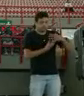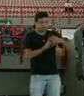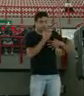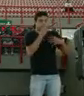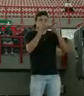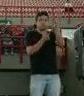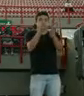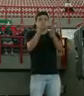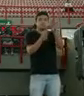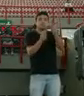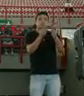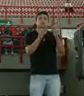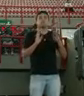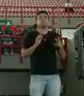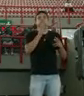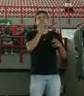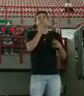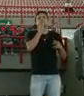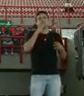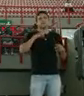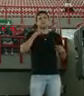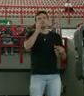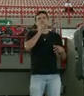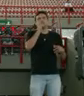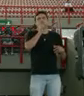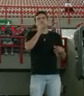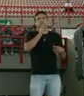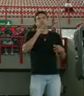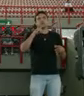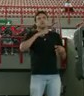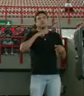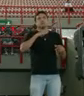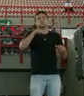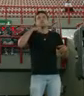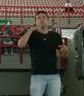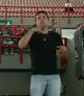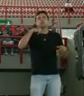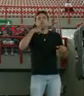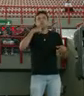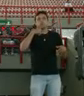Leite. Lázaro, tem mulheres que podem ter distúrbio